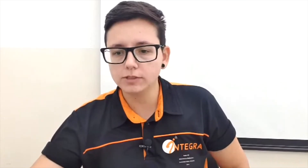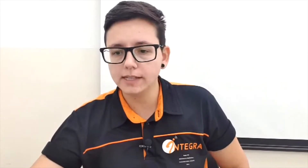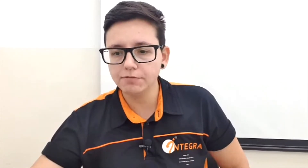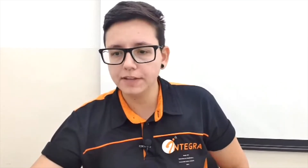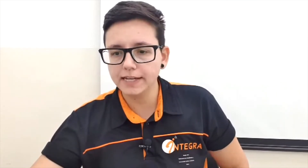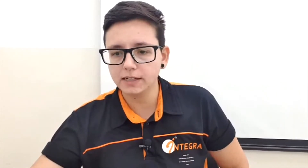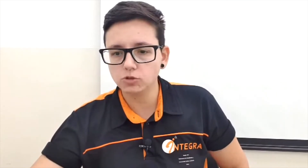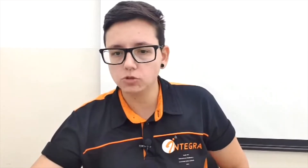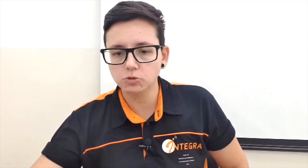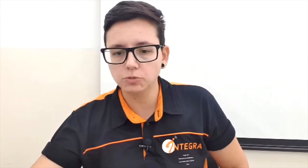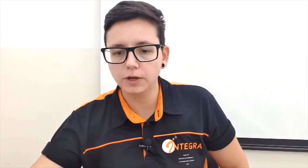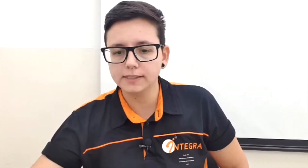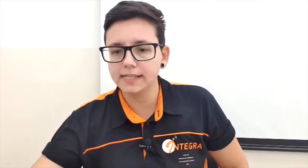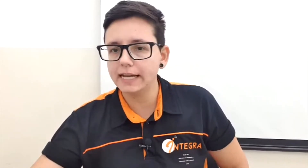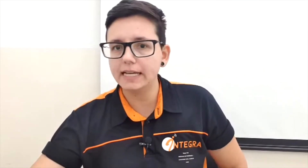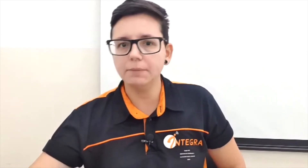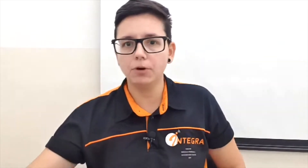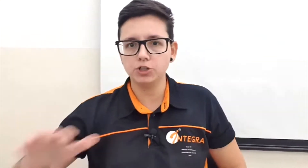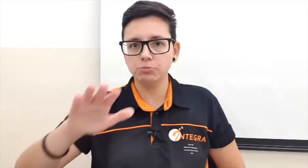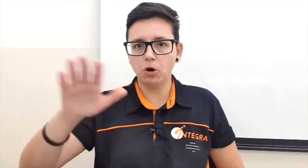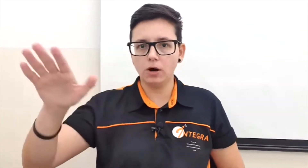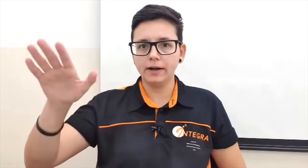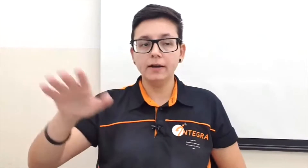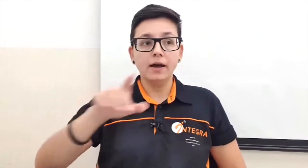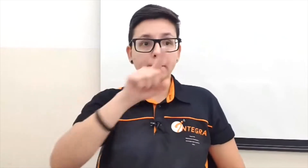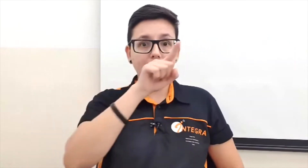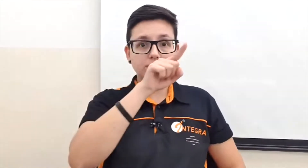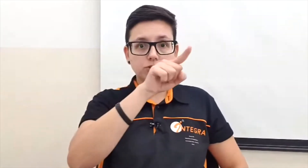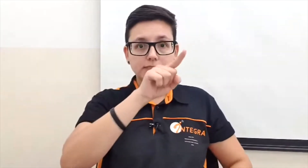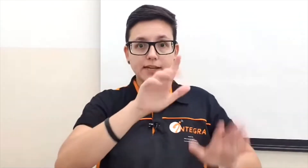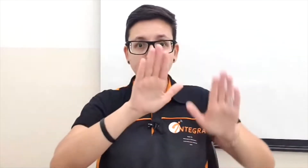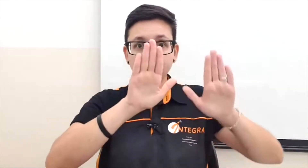você fica, todo mundo pode sair, pode ir embora, mas você